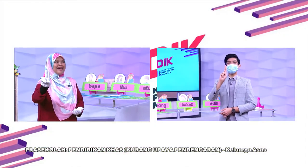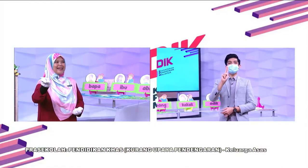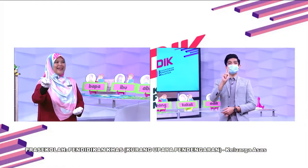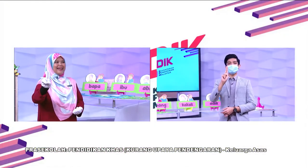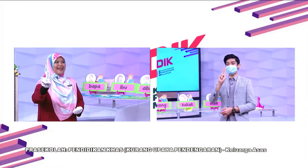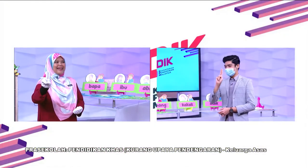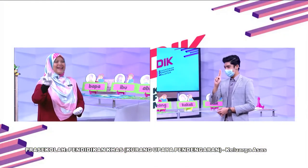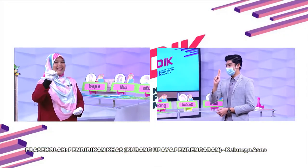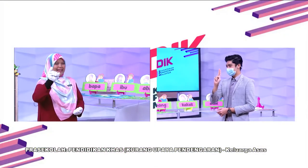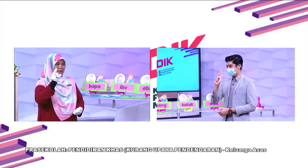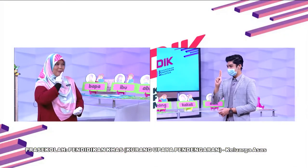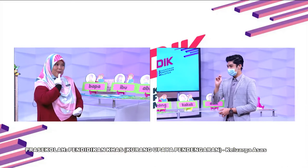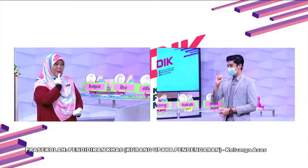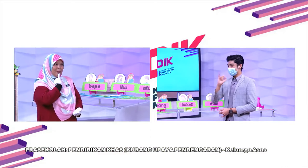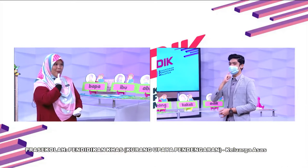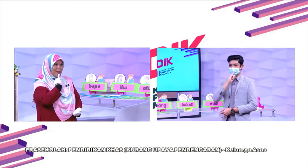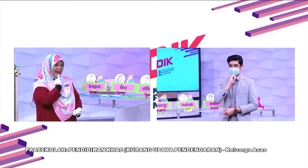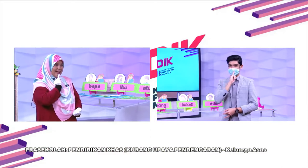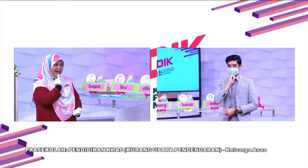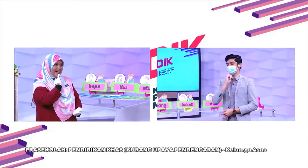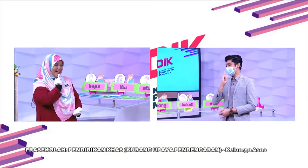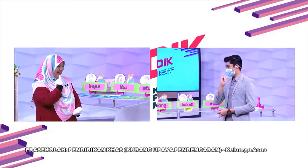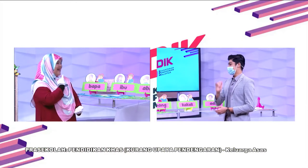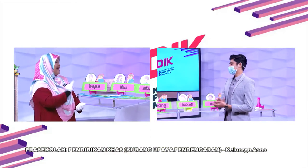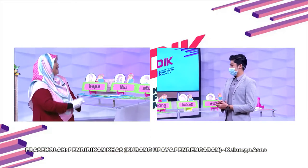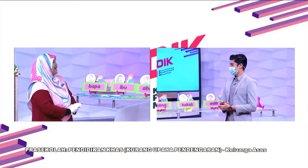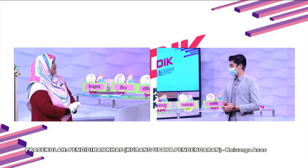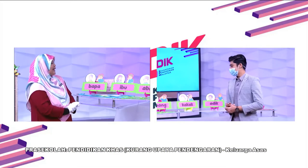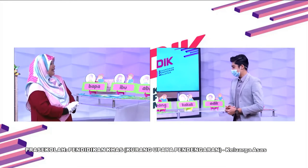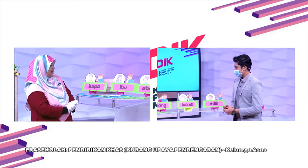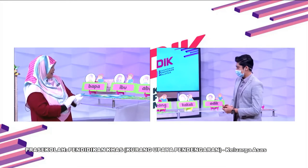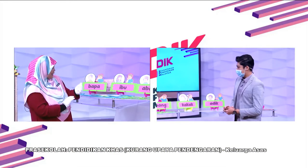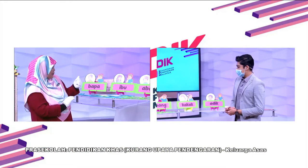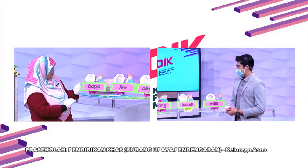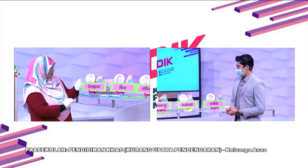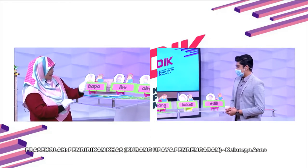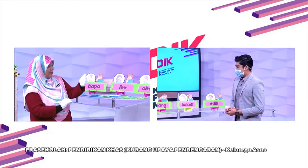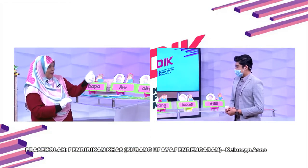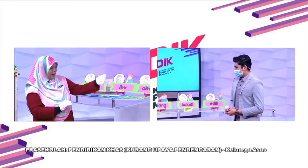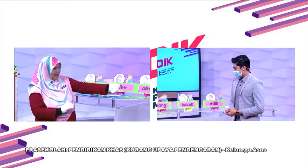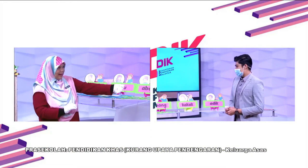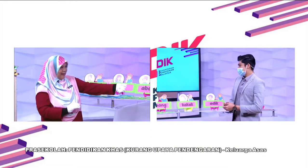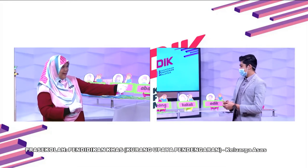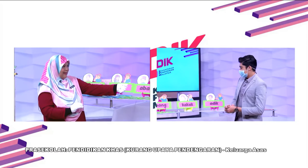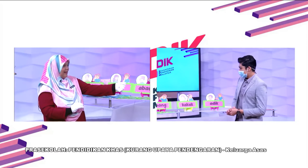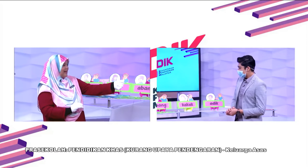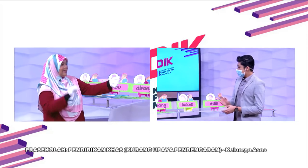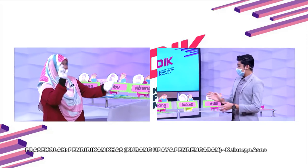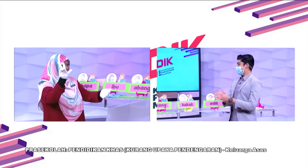sih ibu-ibu Asli weh engke aneh ibuke dan yang ketiga